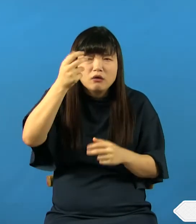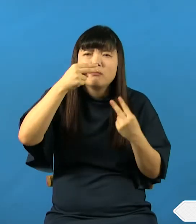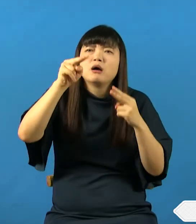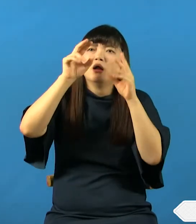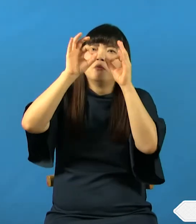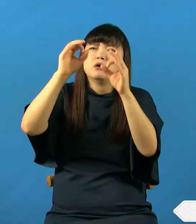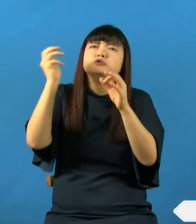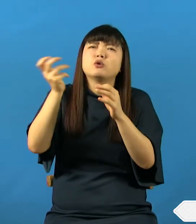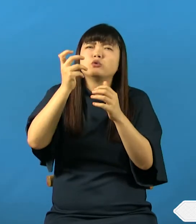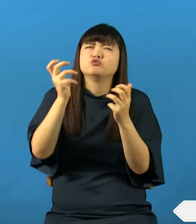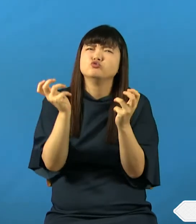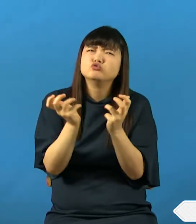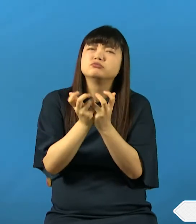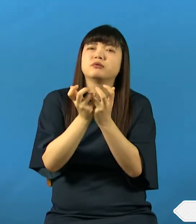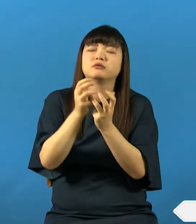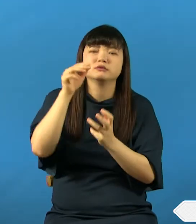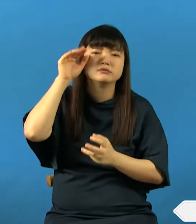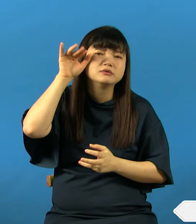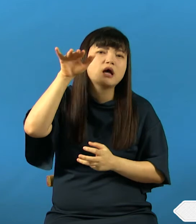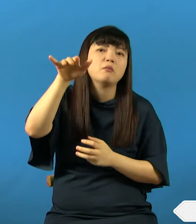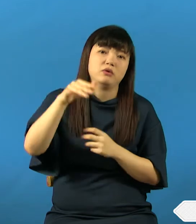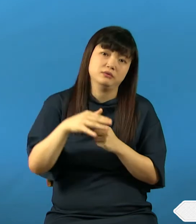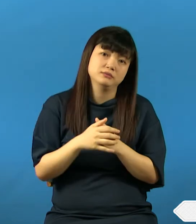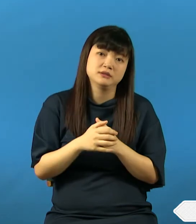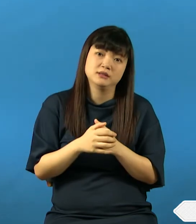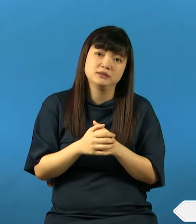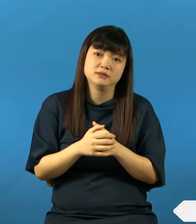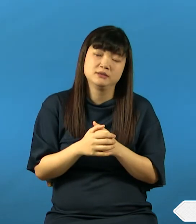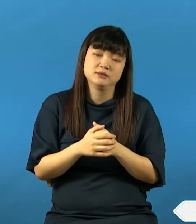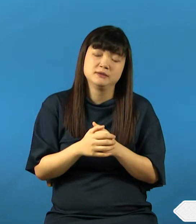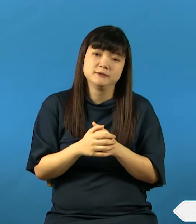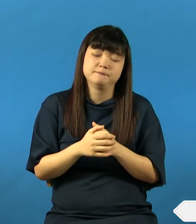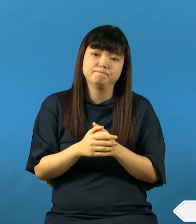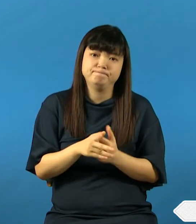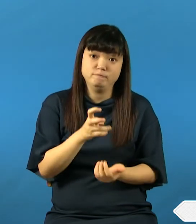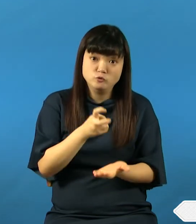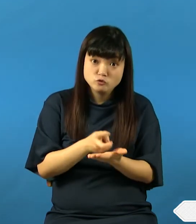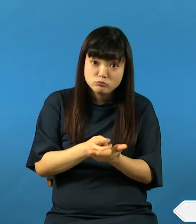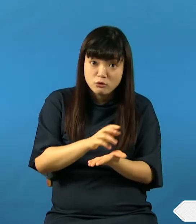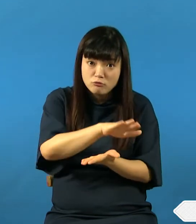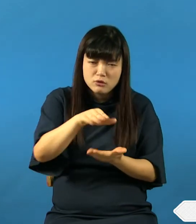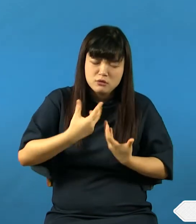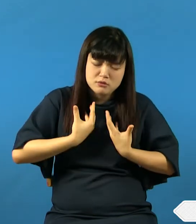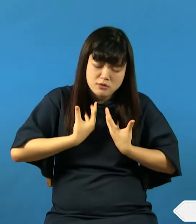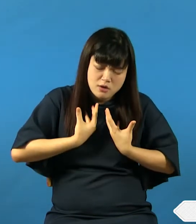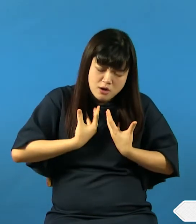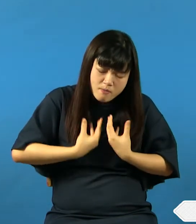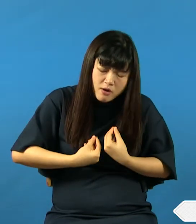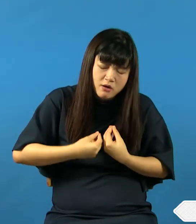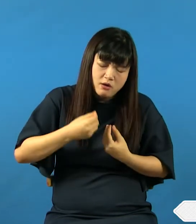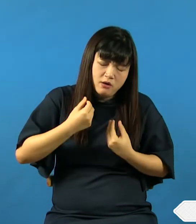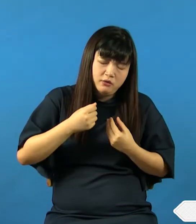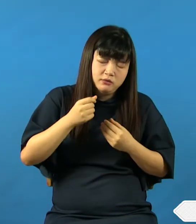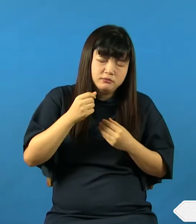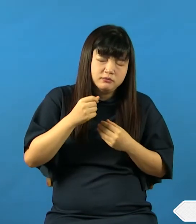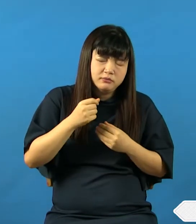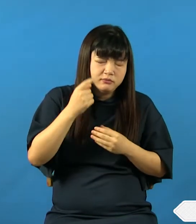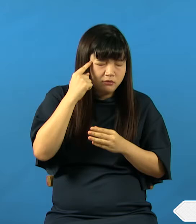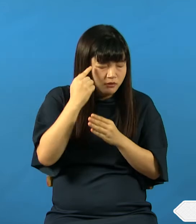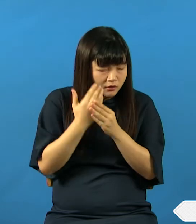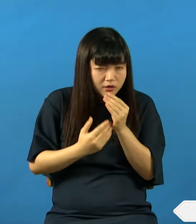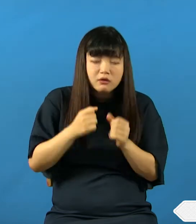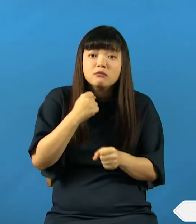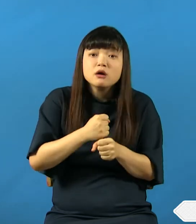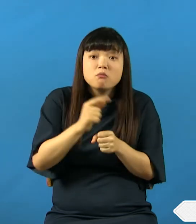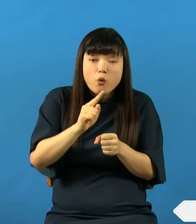오직 성령을 바라보면서 성령 충만을 사모하게 됩니다. 율법이 우리를 절망과 저주 아래